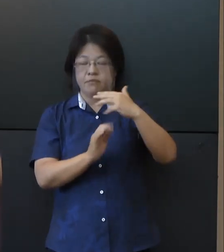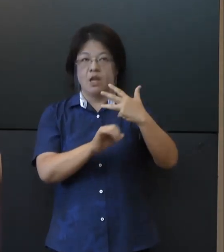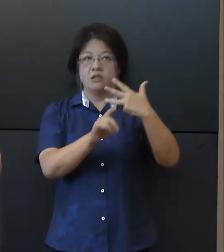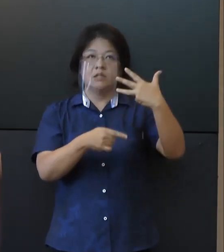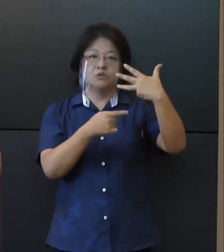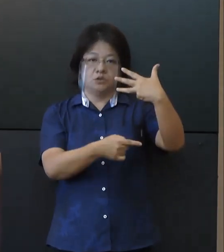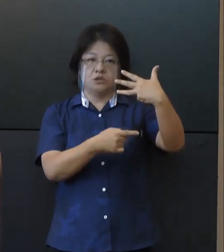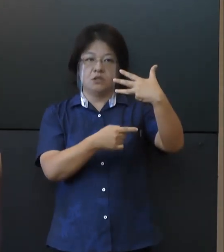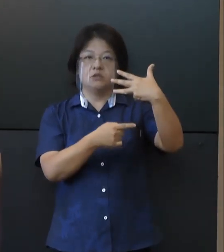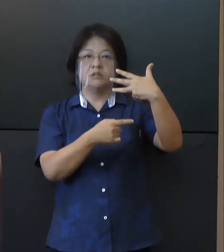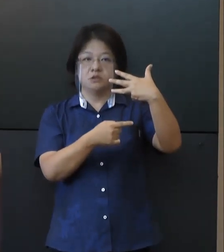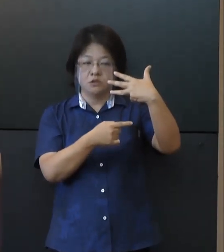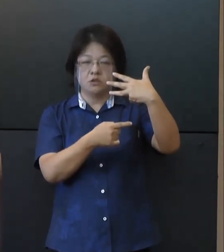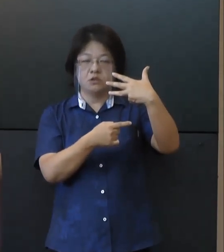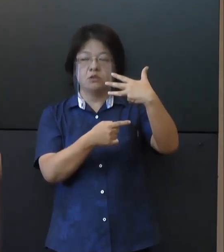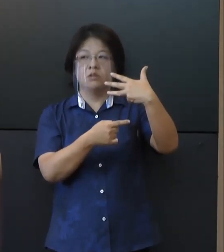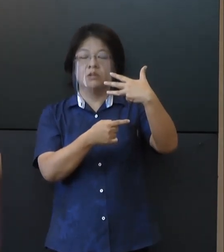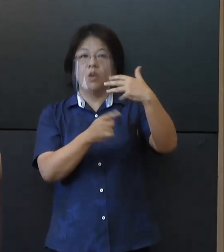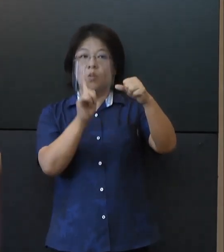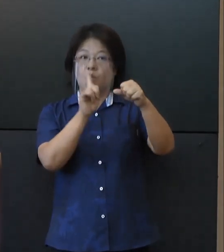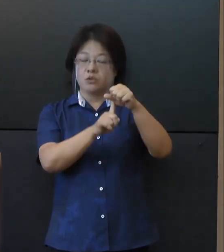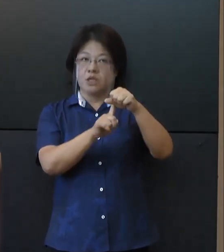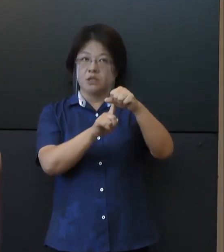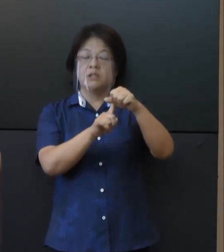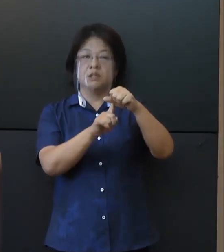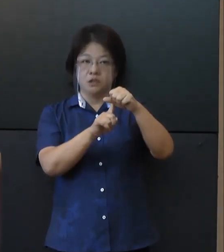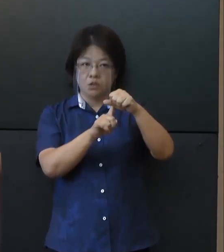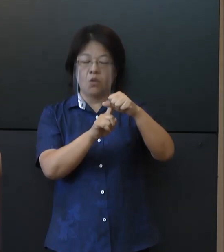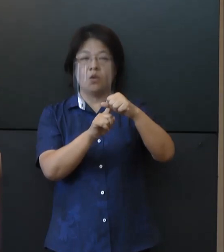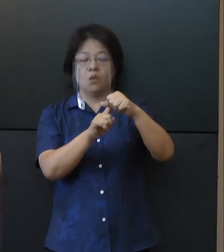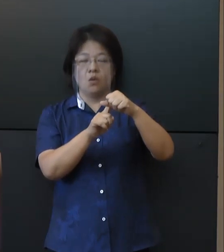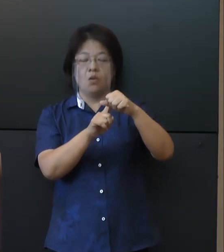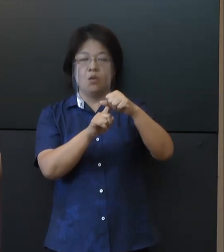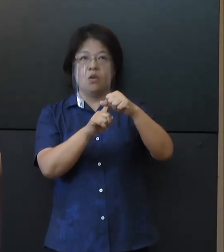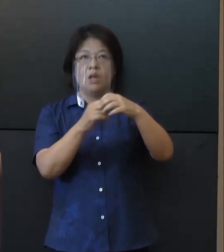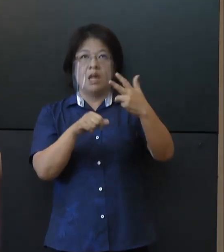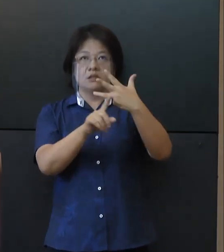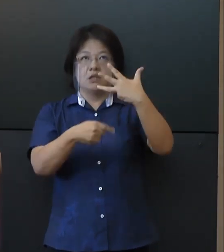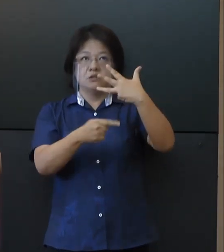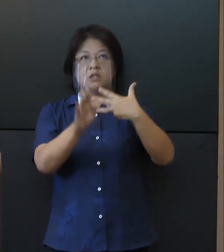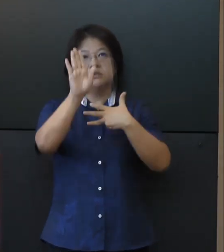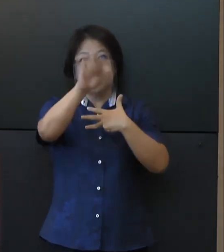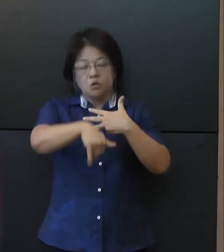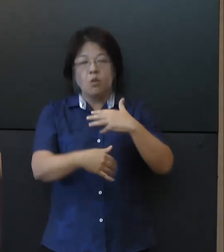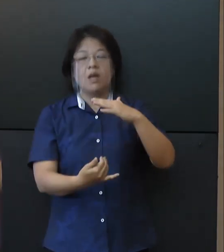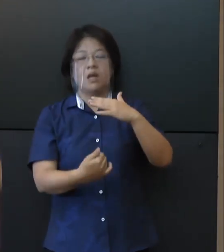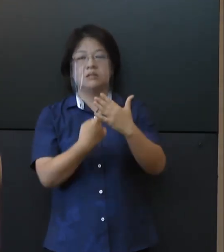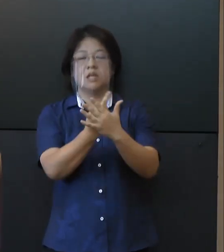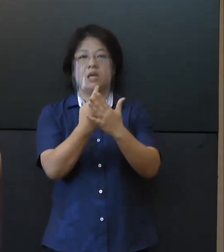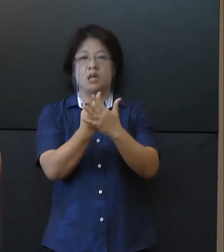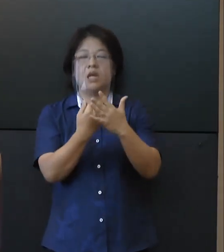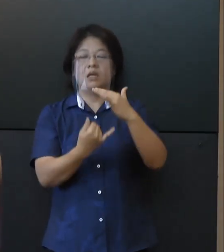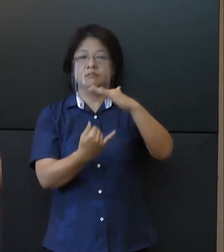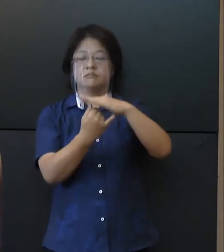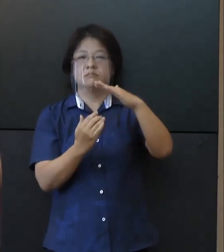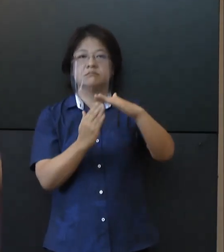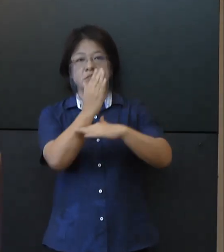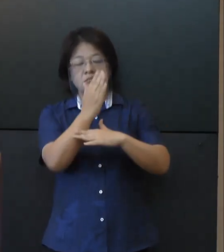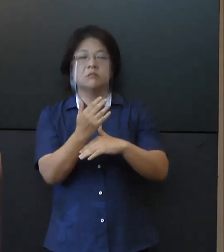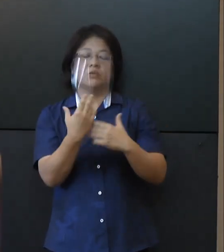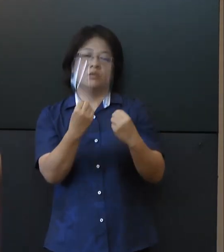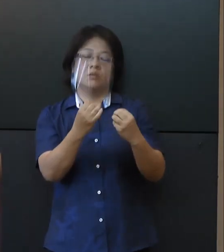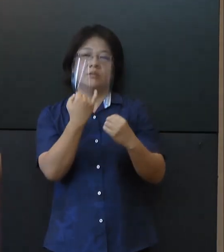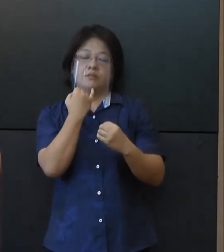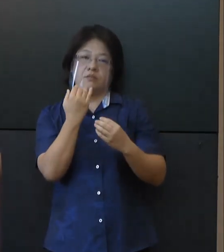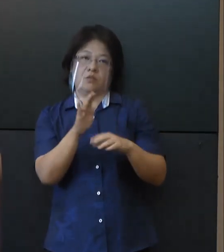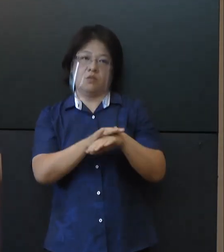1日を目途に人数上限を設けないことといたします。県内市町村や事業